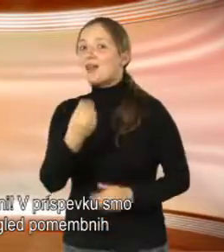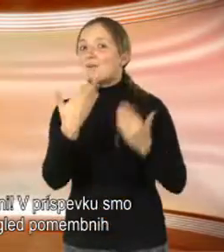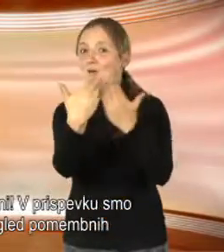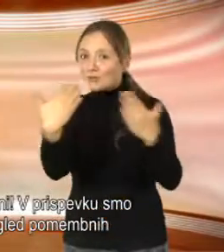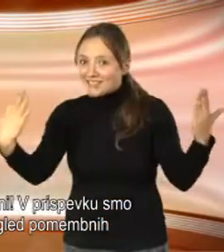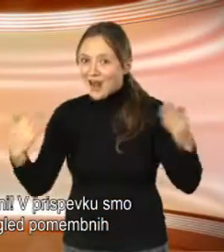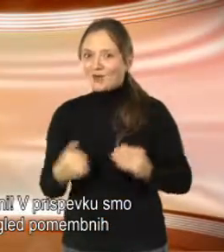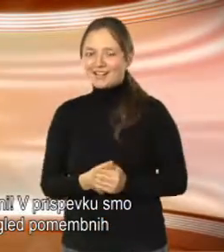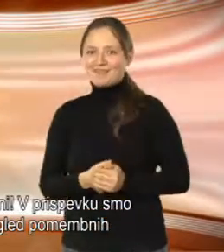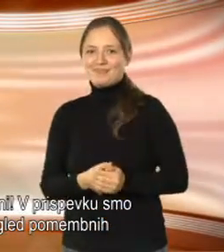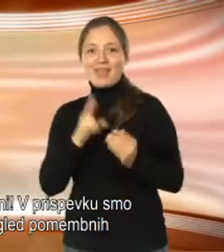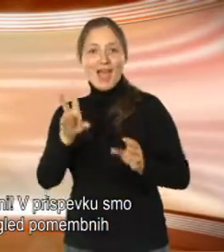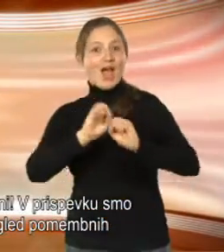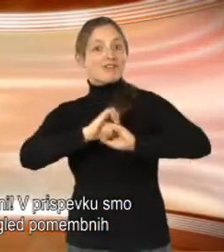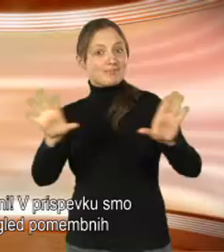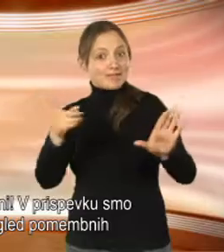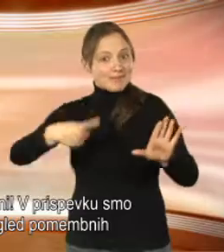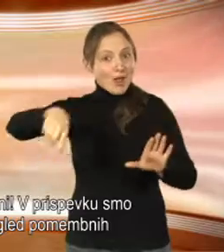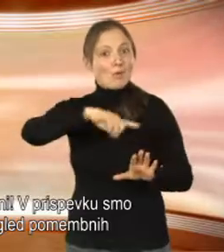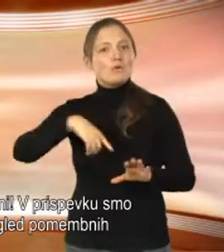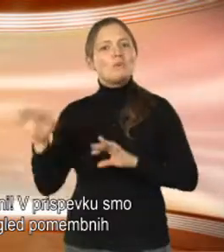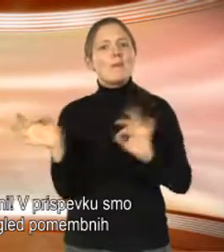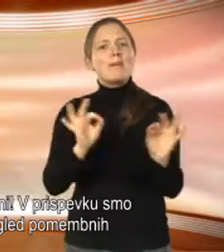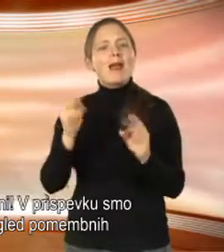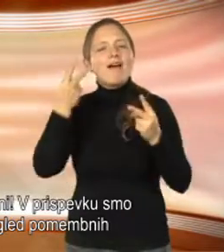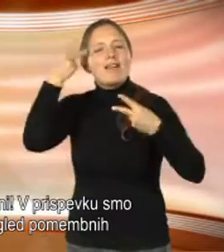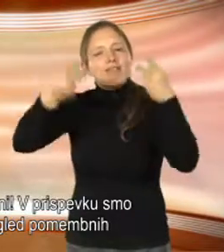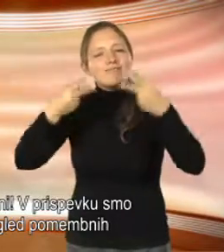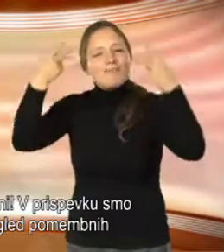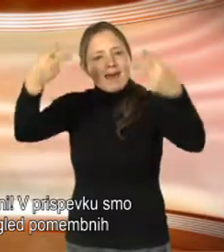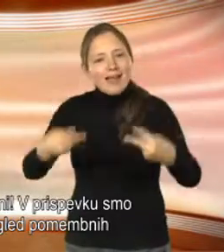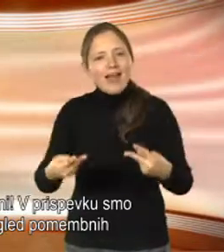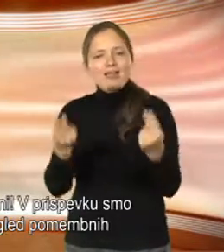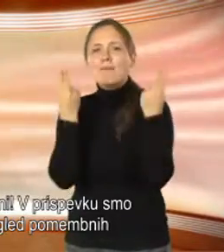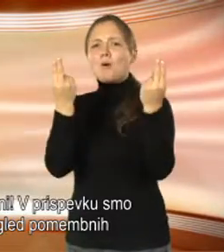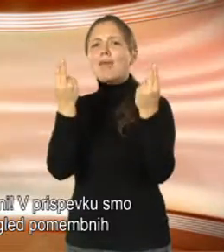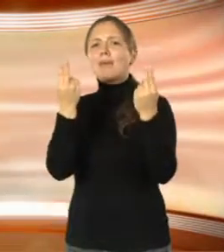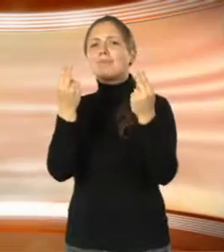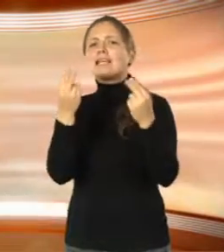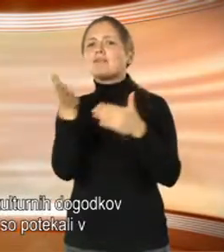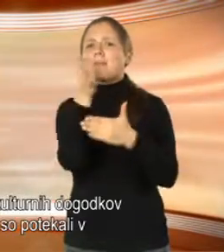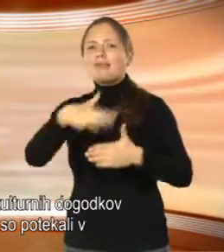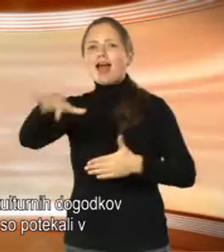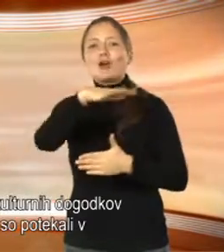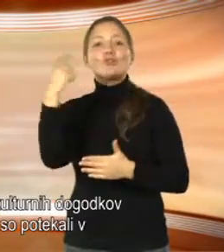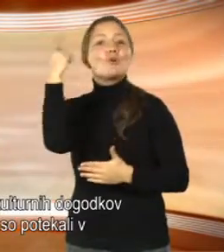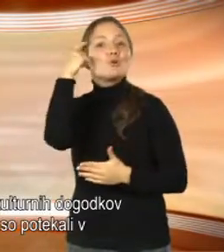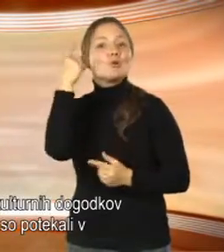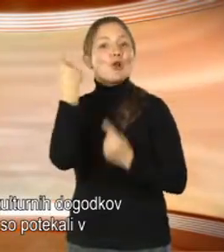Lepo pozdravljeni. V prispevku smo pripravili pregled pomembnih mednarodnih kulturnih dogodkov gluhih, ki so